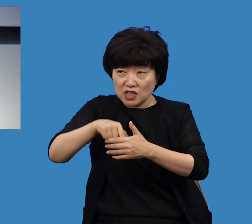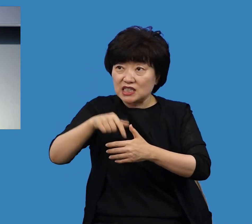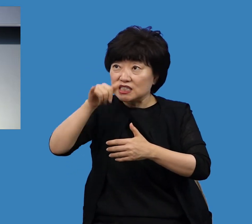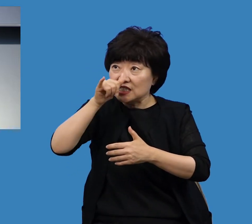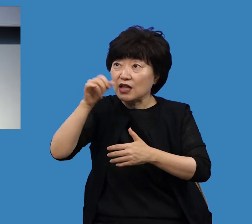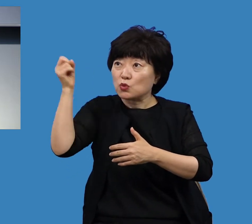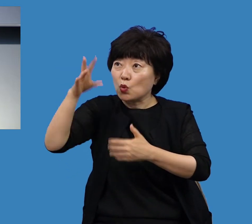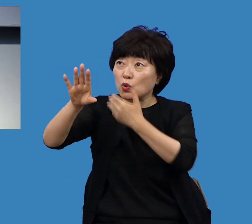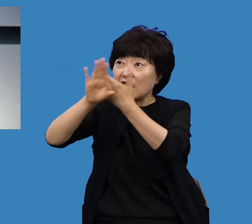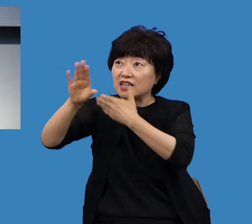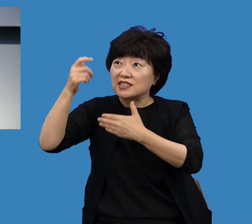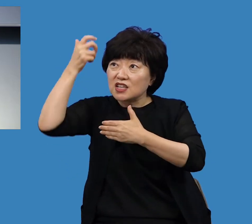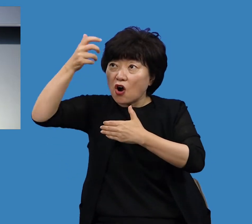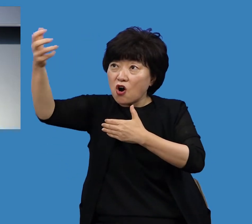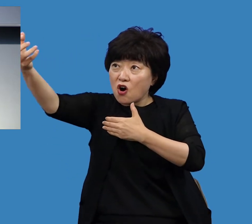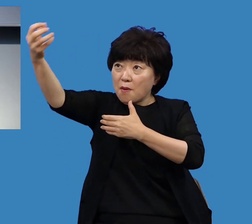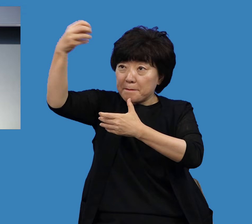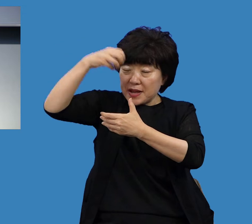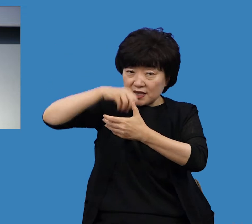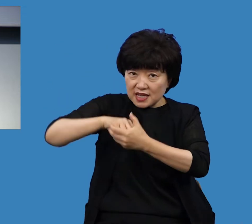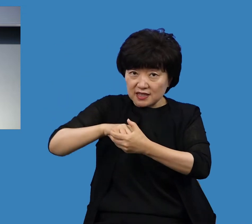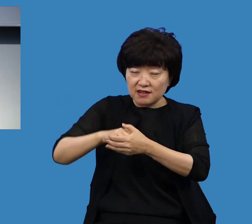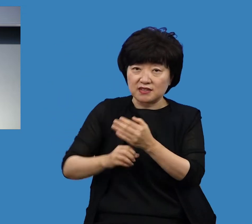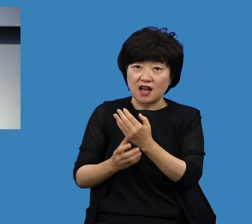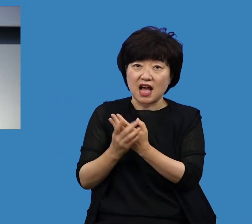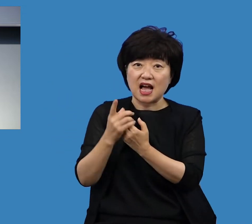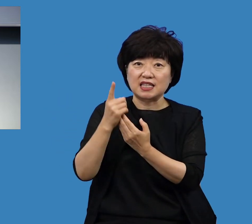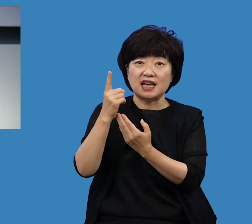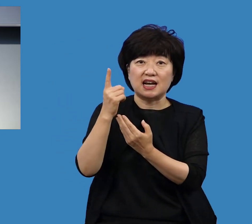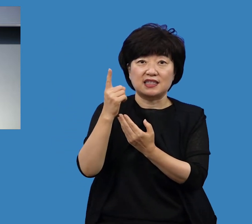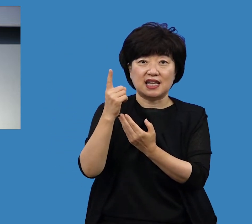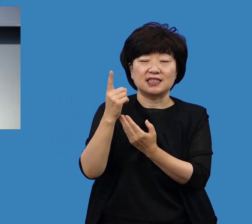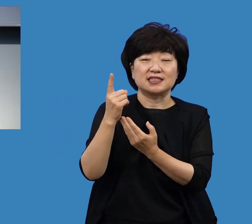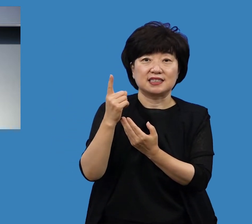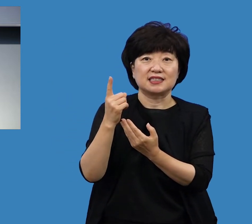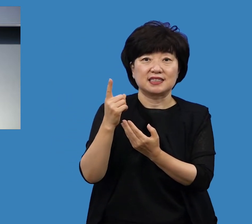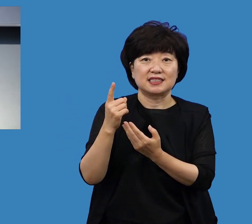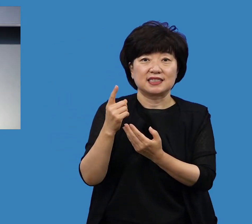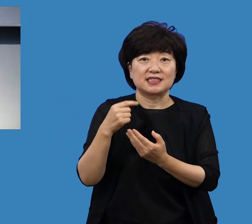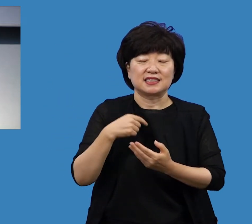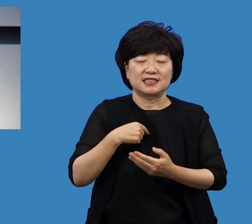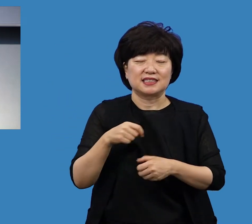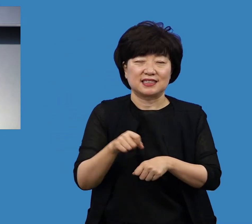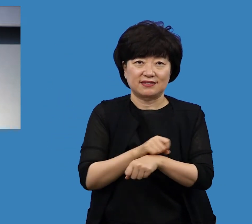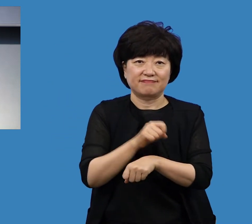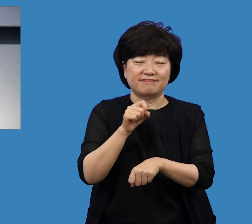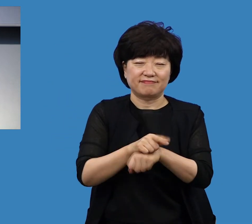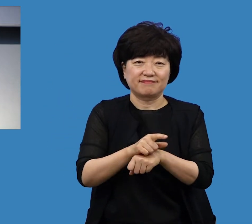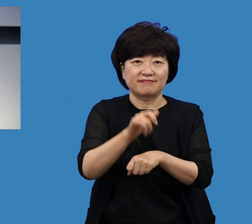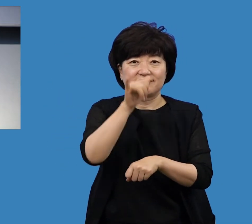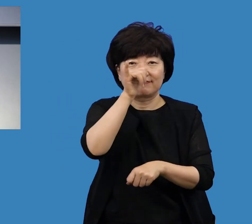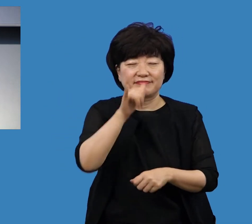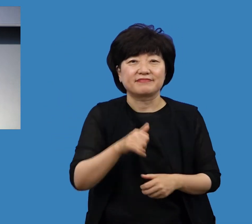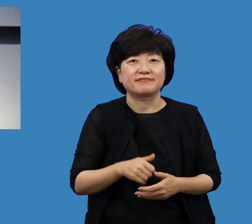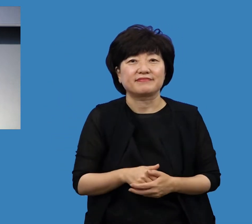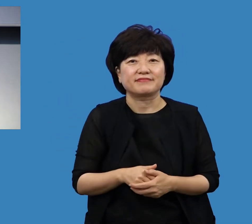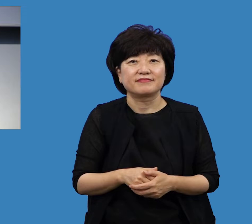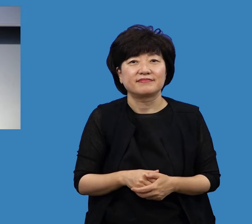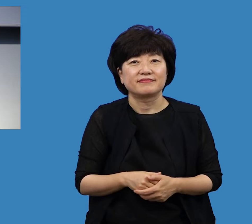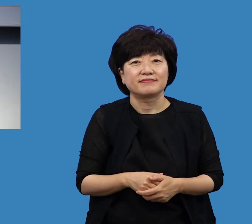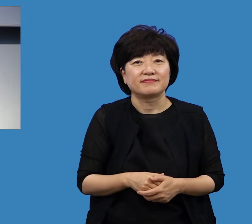다른 영을 받아들여서 그 영과 이렇게 하나가 되는 그런 약간 독특한 속성이 있다는 거예요.